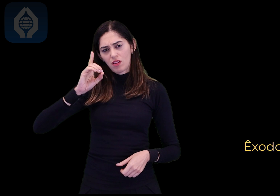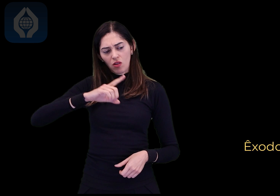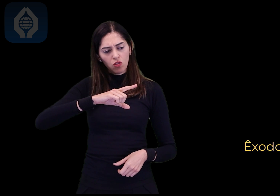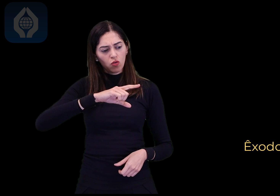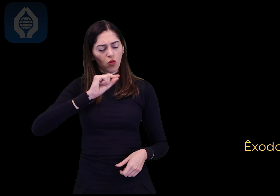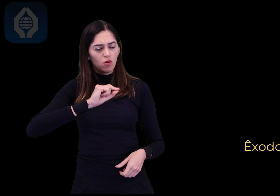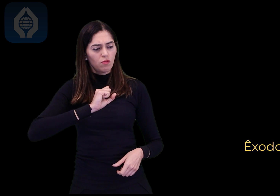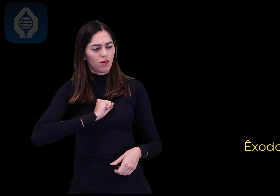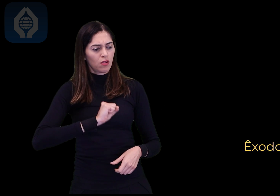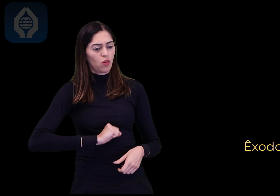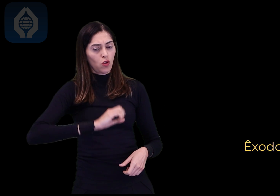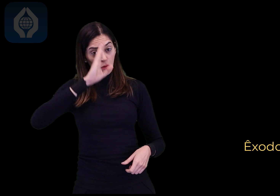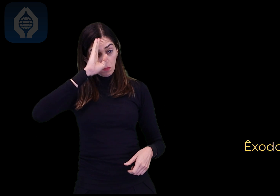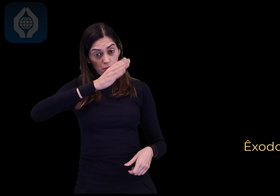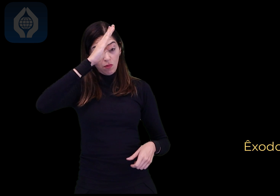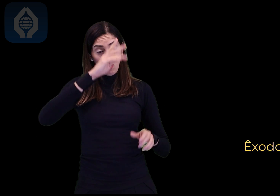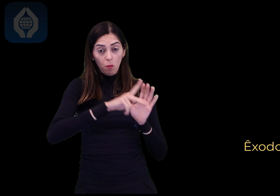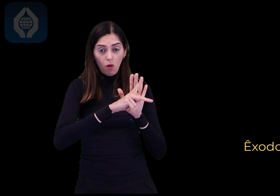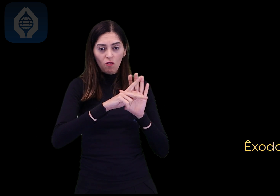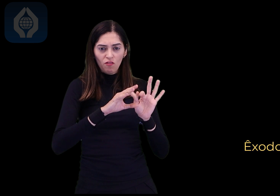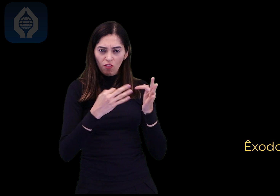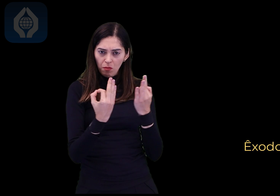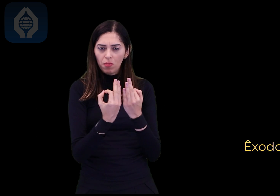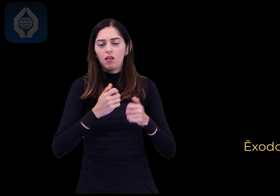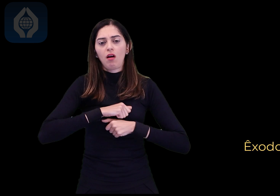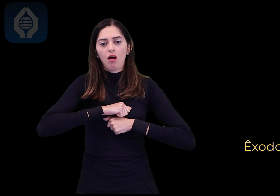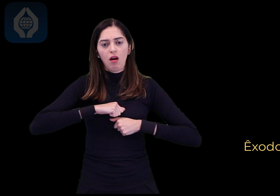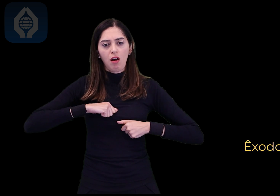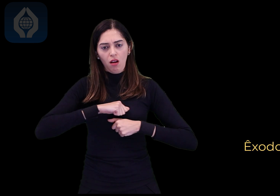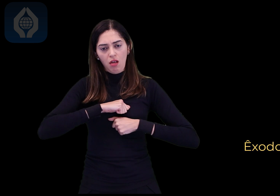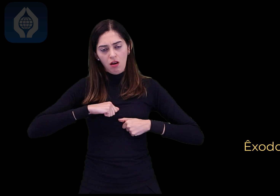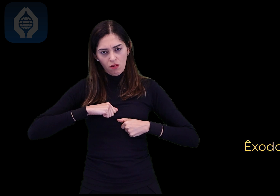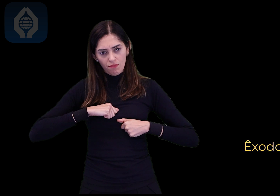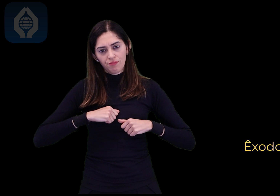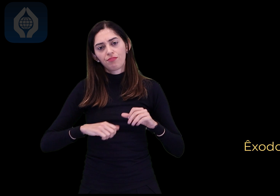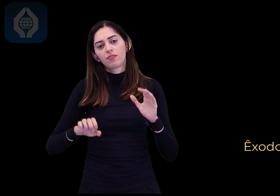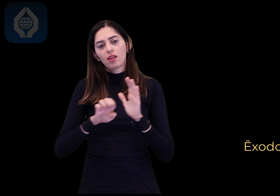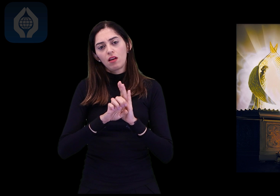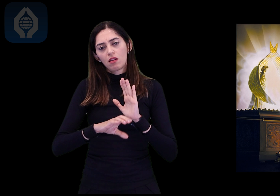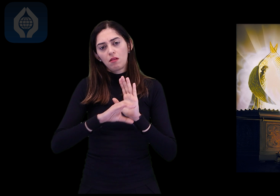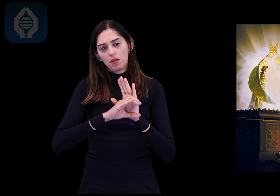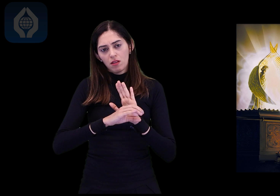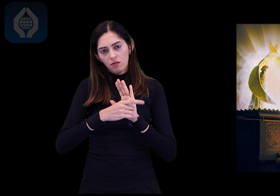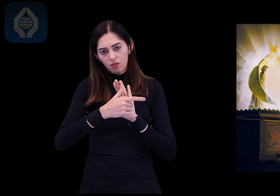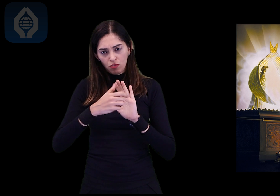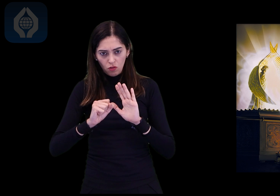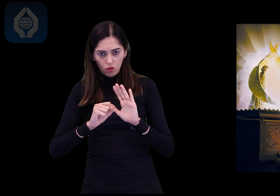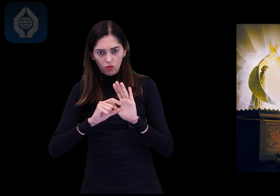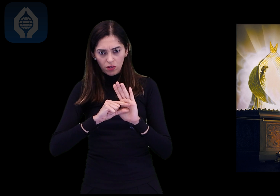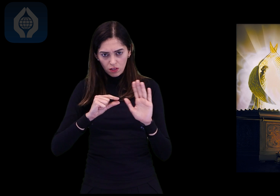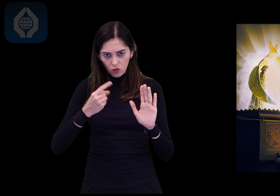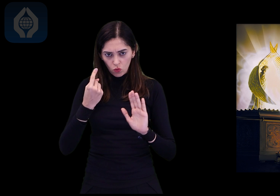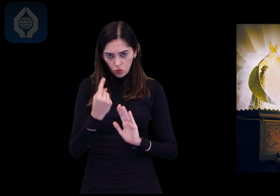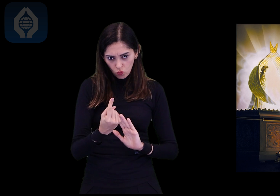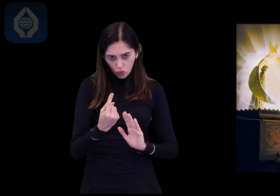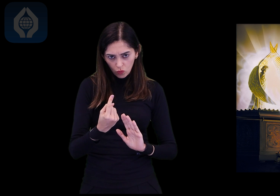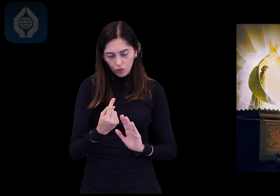seus filhos também seriam sacerdotes. Êxodos 28, 1. Apenas ao sumo sacerdote Arão